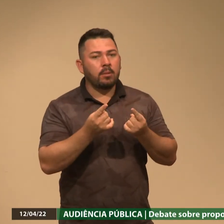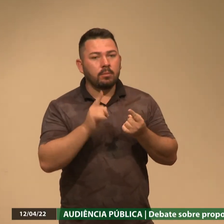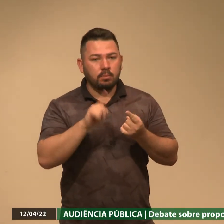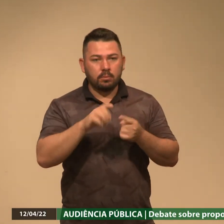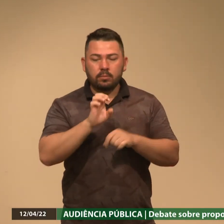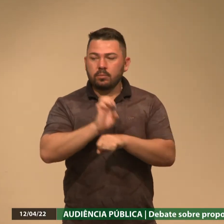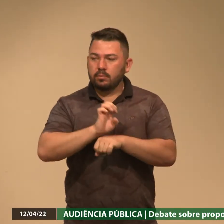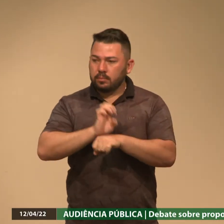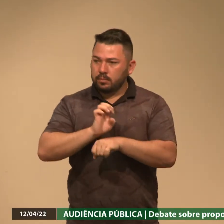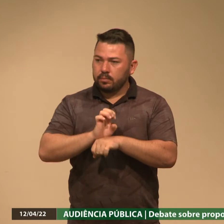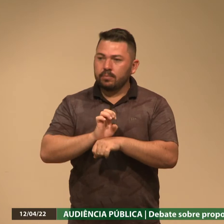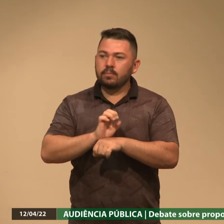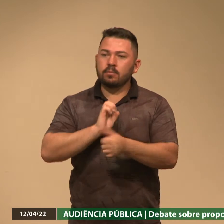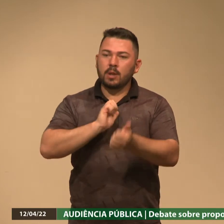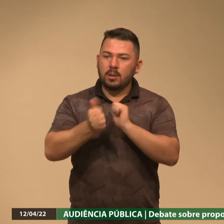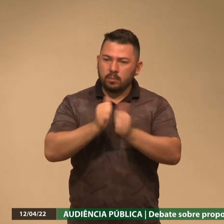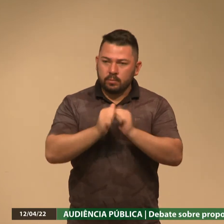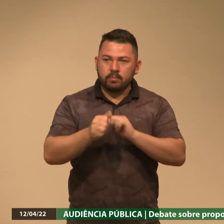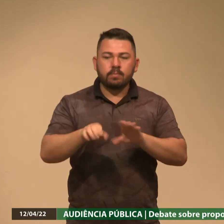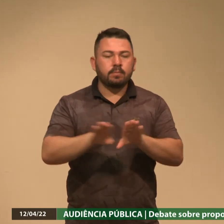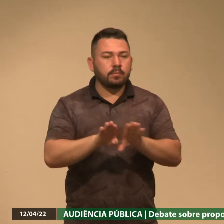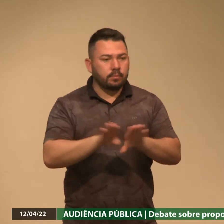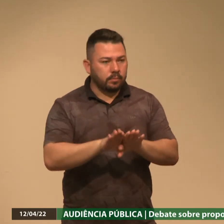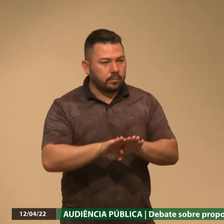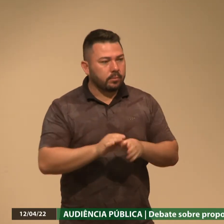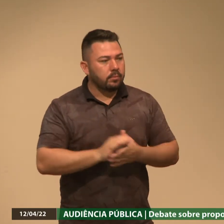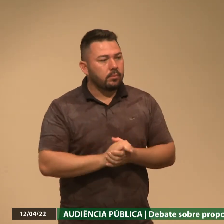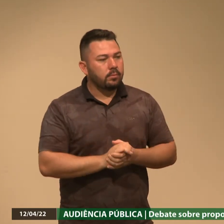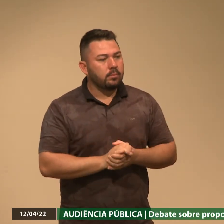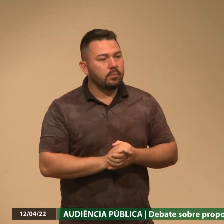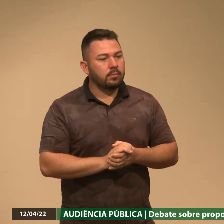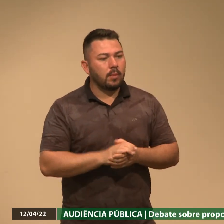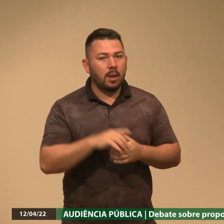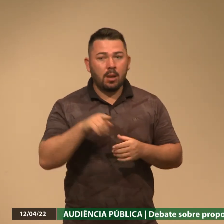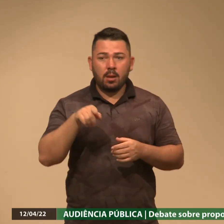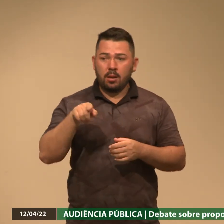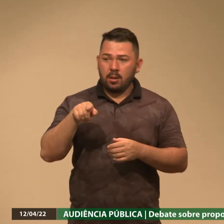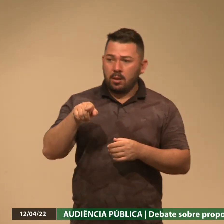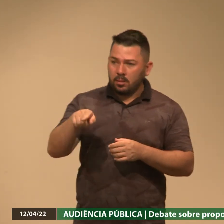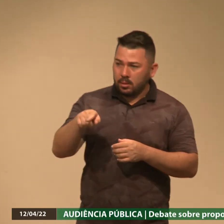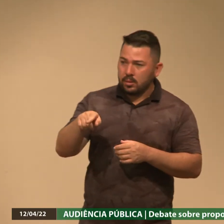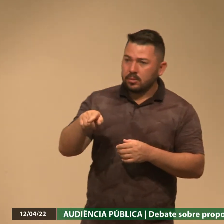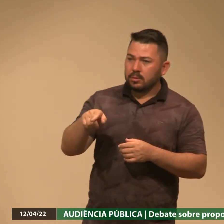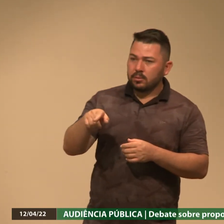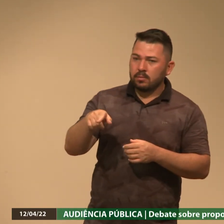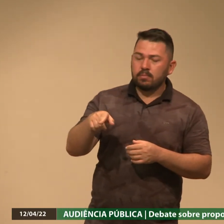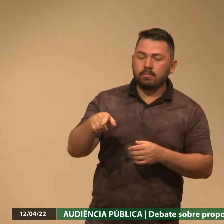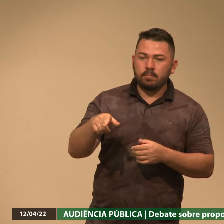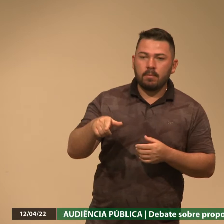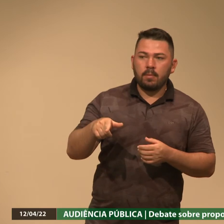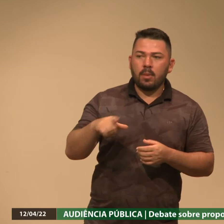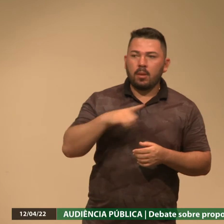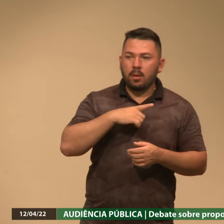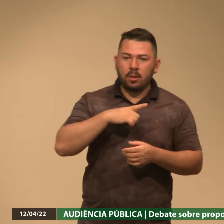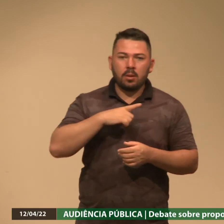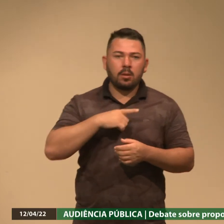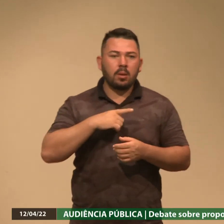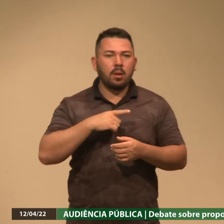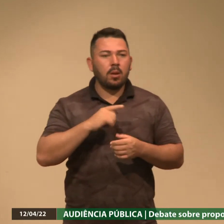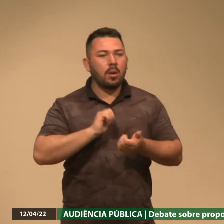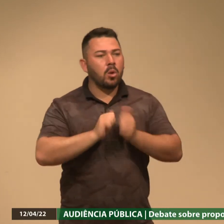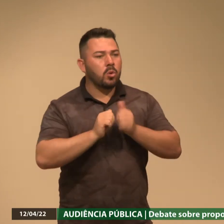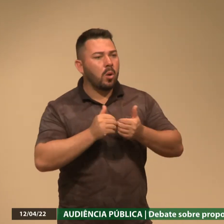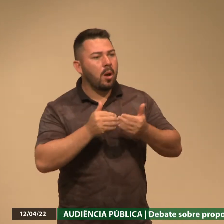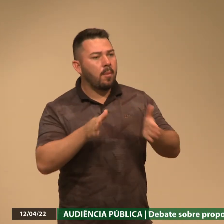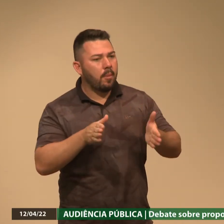estado esportivo também tá E essa modalidade que nós temos nos jogos abertos de